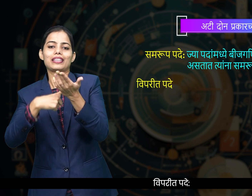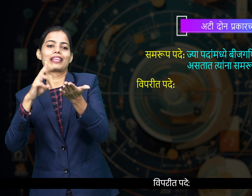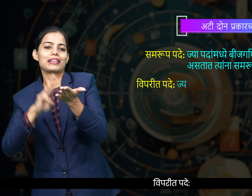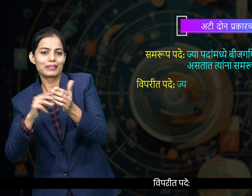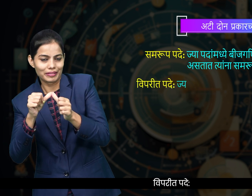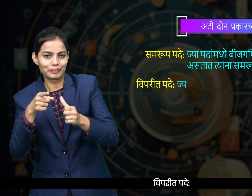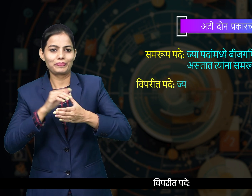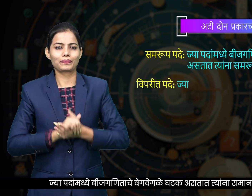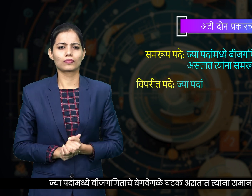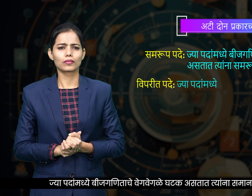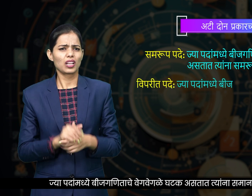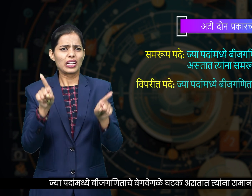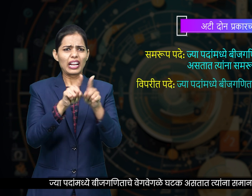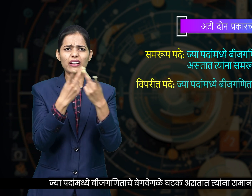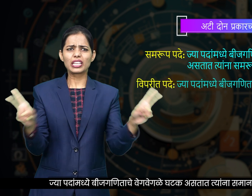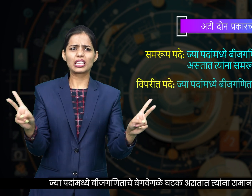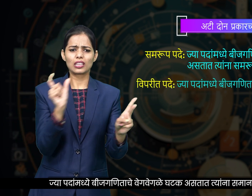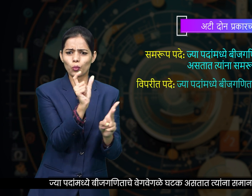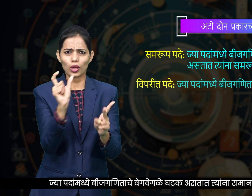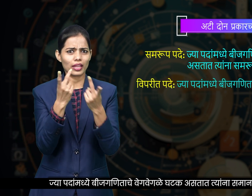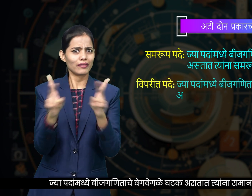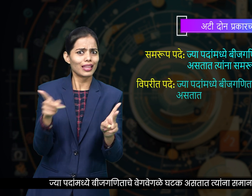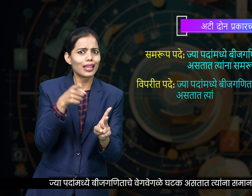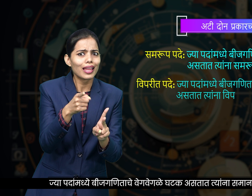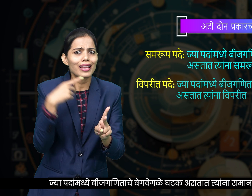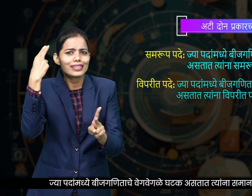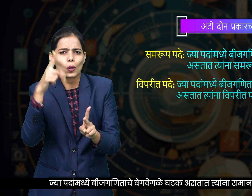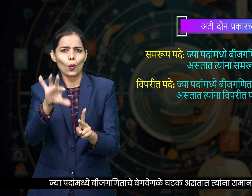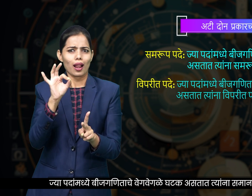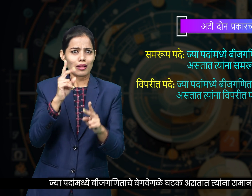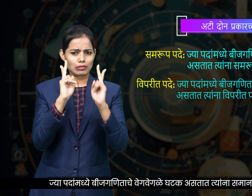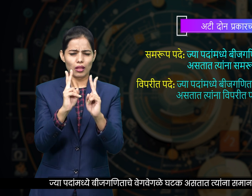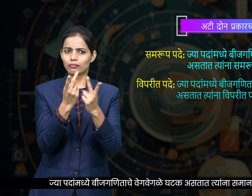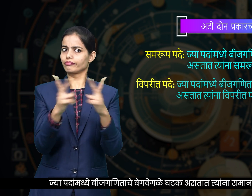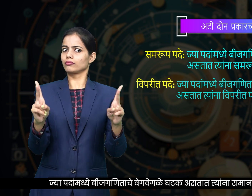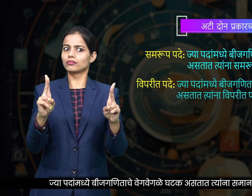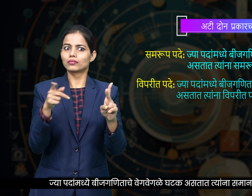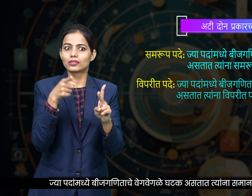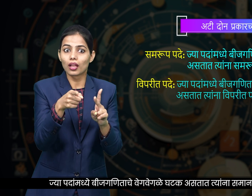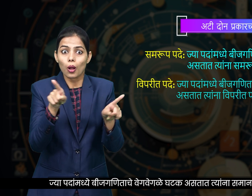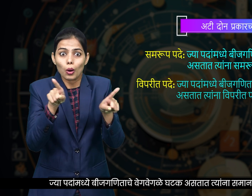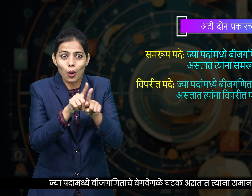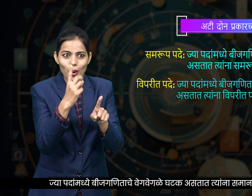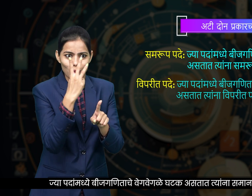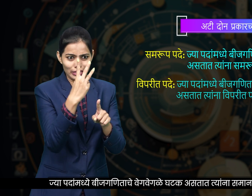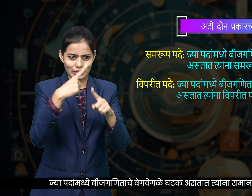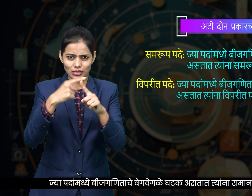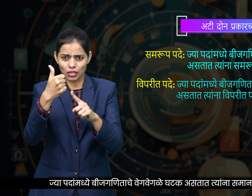विपरीत पदे. ज्या पदांमध्ये बीजगणिताचे वेगवेगळे घटक असतात त्यांना समान पदे